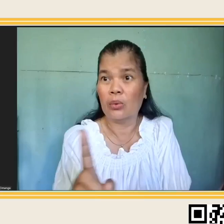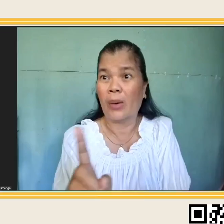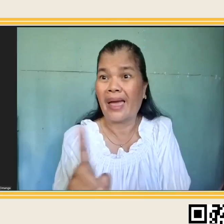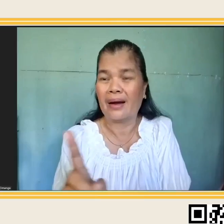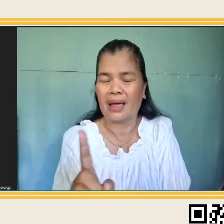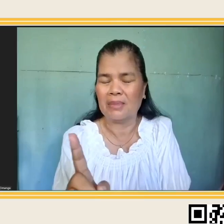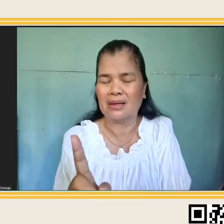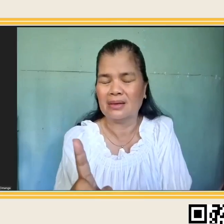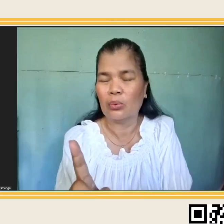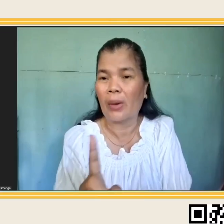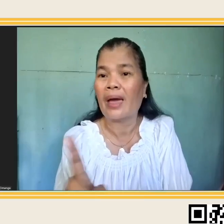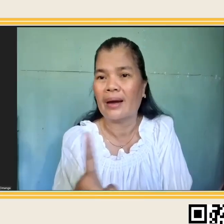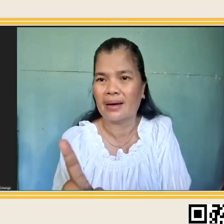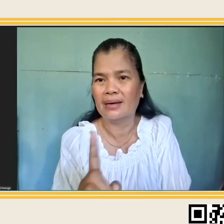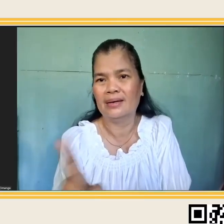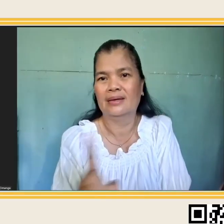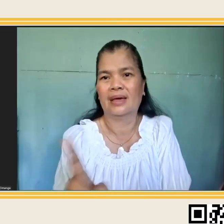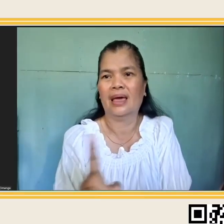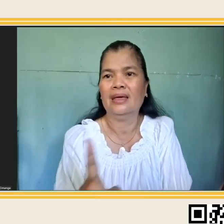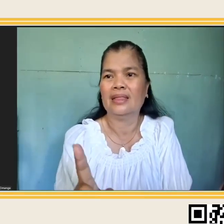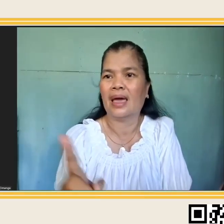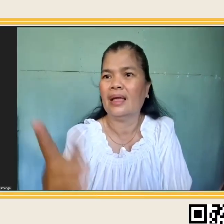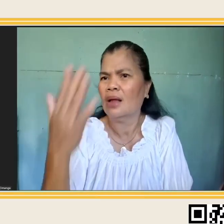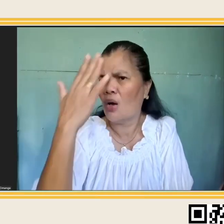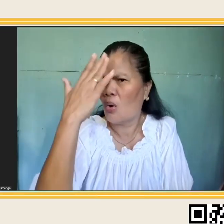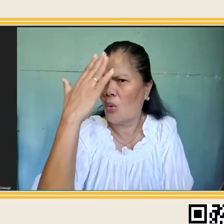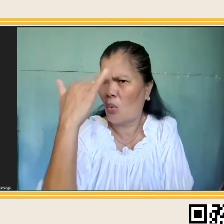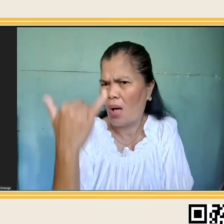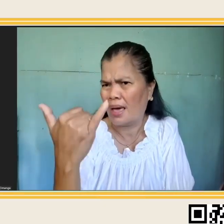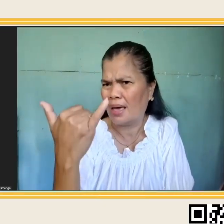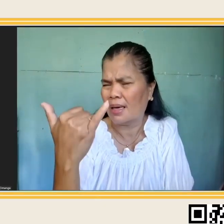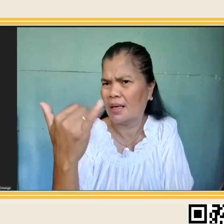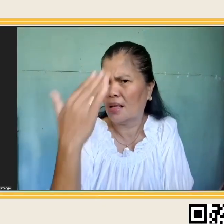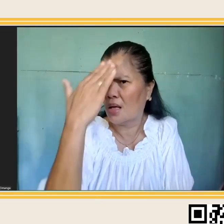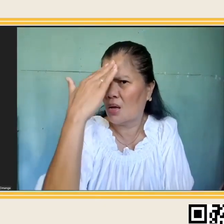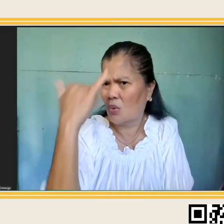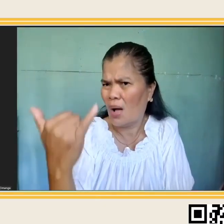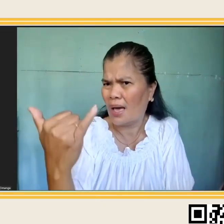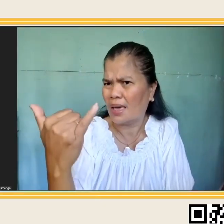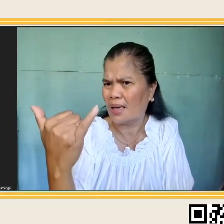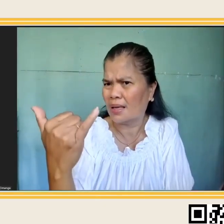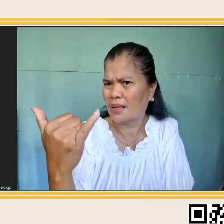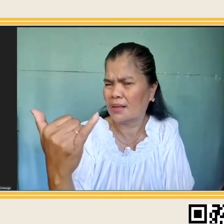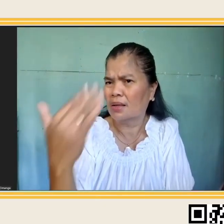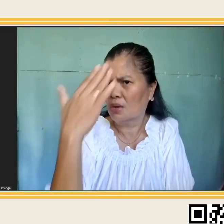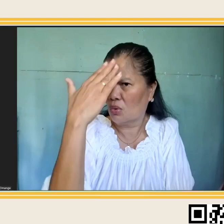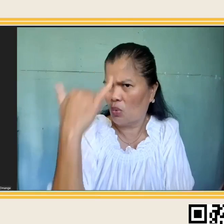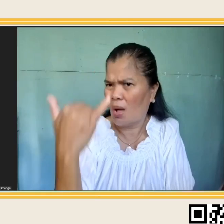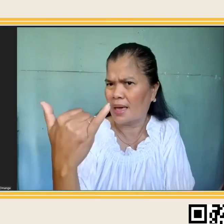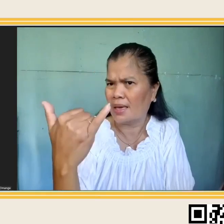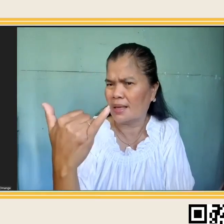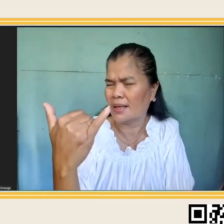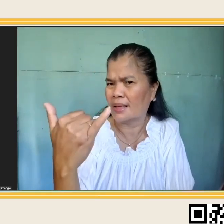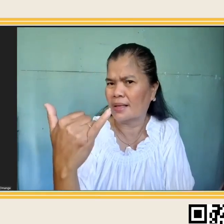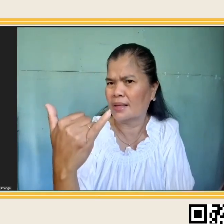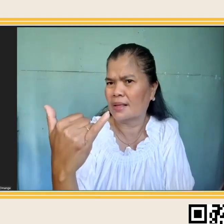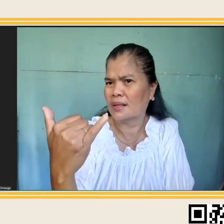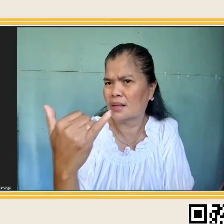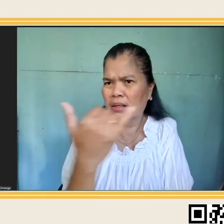where. Where, I mean. Where? Okay? Then, why? Why?